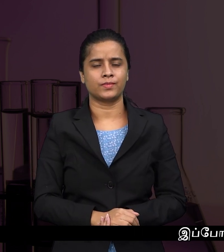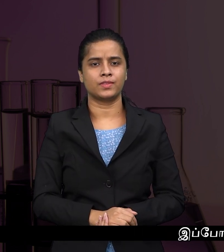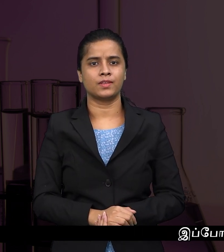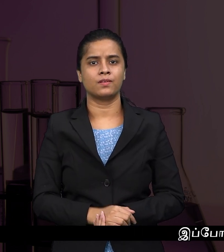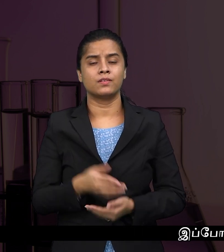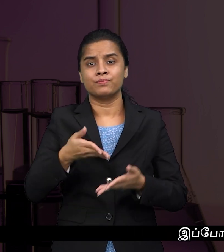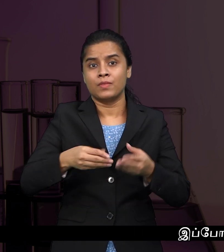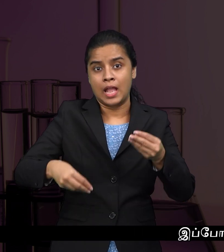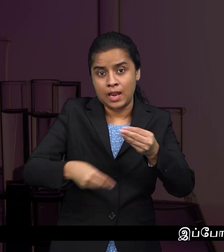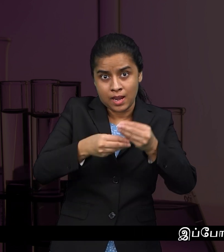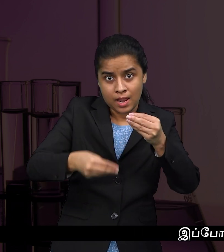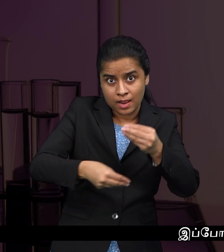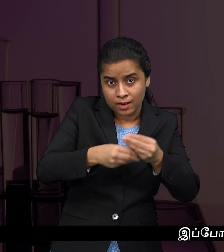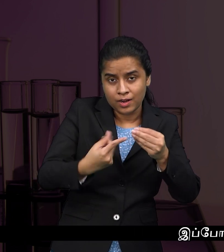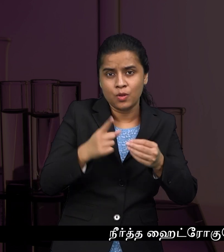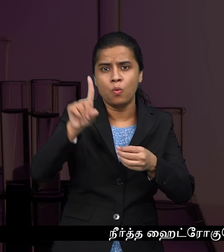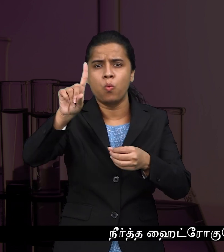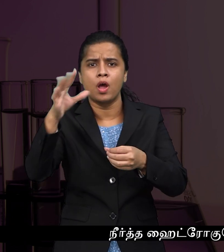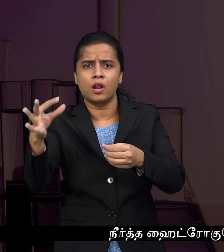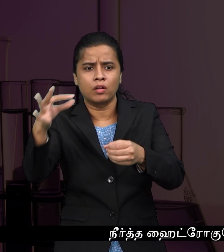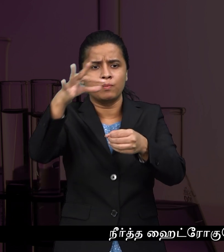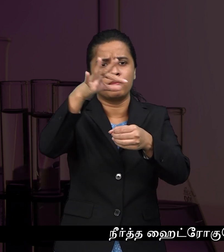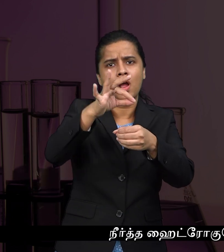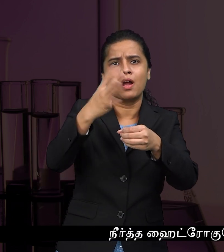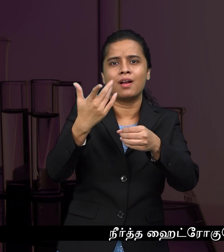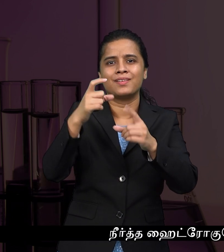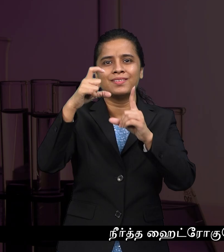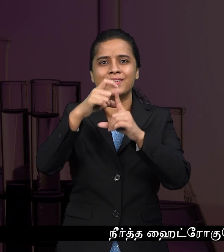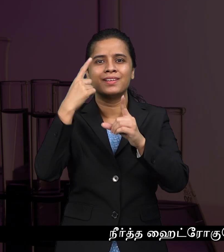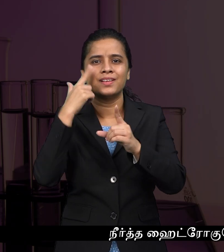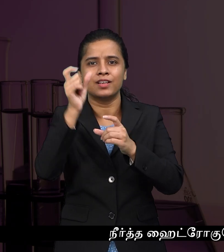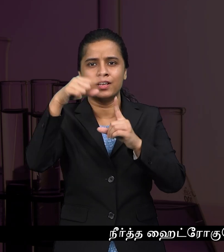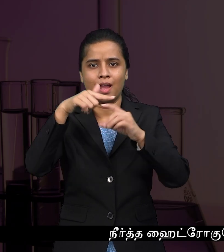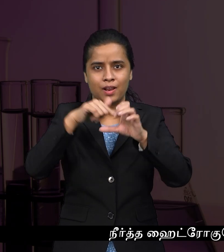இப்போது மேலும் ஒரு துளி நீர்ந்த ஹைட்ரோகுளோரிக் அமிலத்தை சேர்க்கவும்.